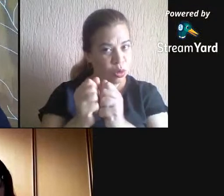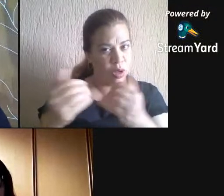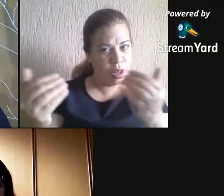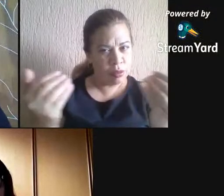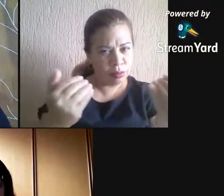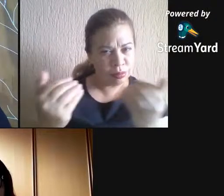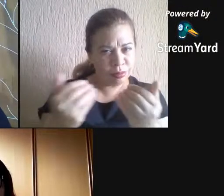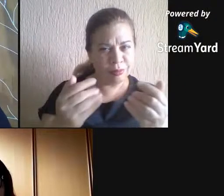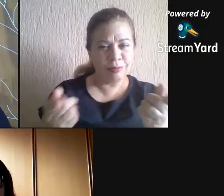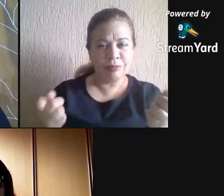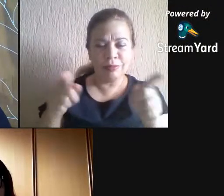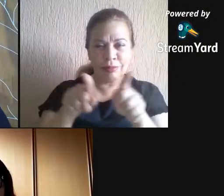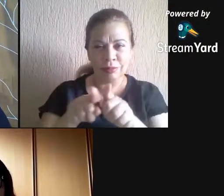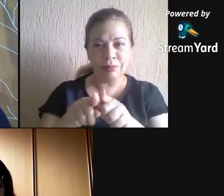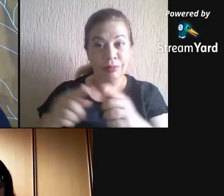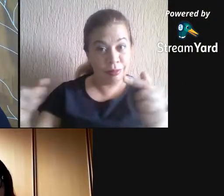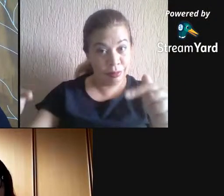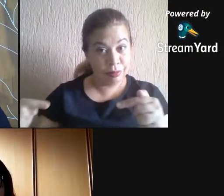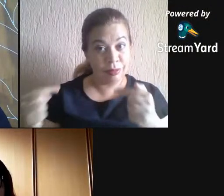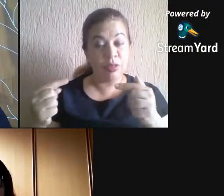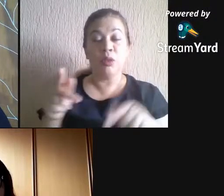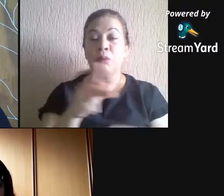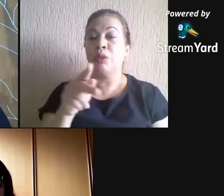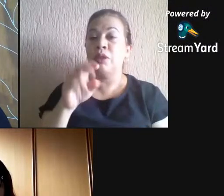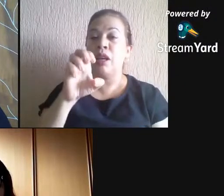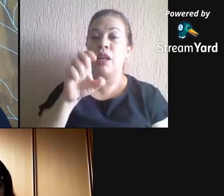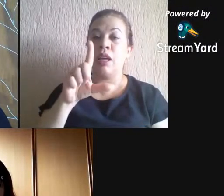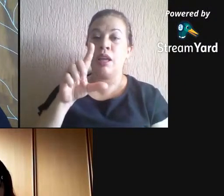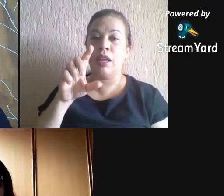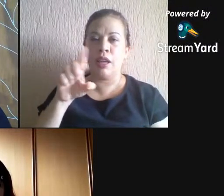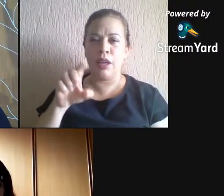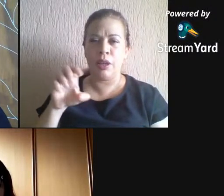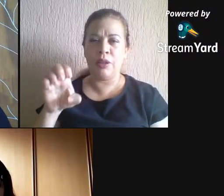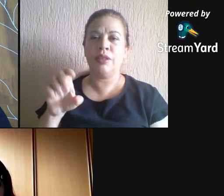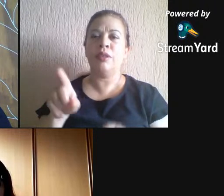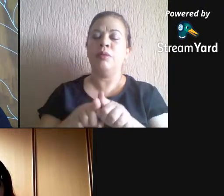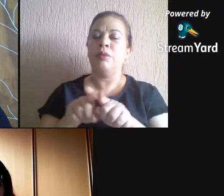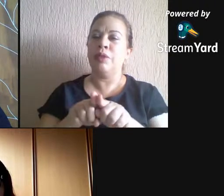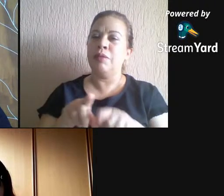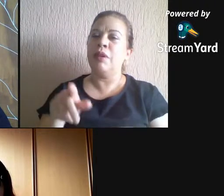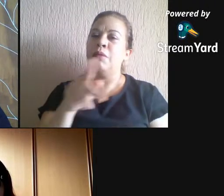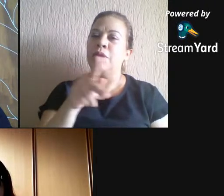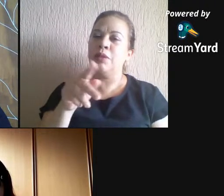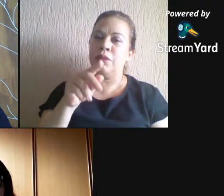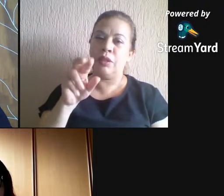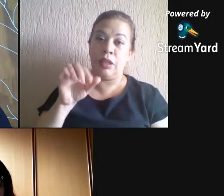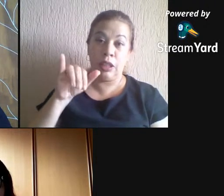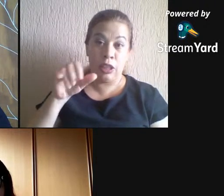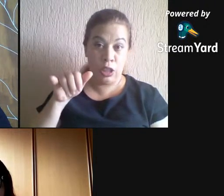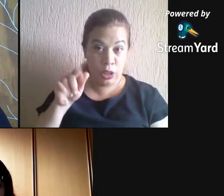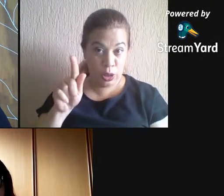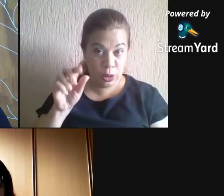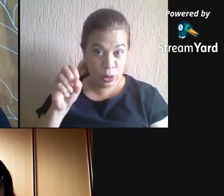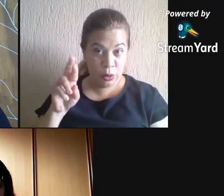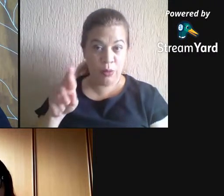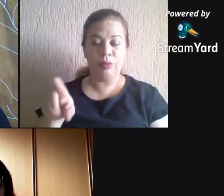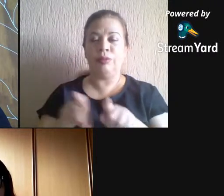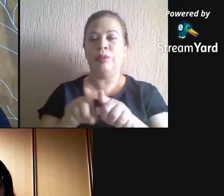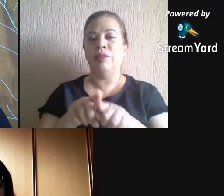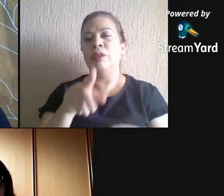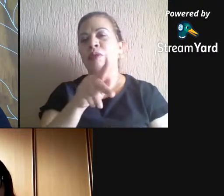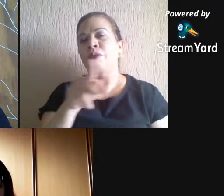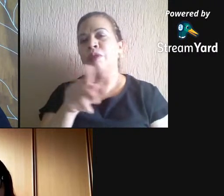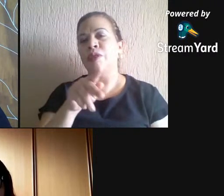são a professora Elza Ferreira Santos, professor Igor Adriano de Oliveira Reis, professor José Espínola da